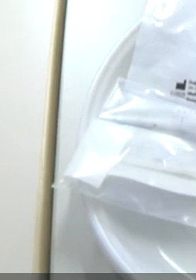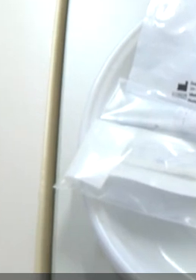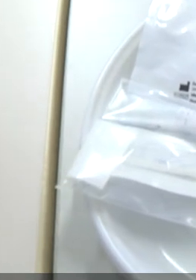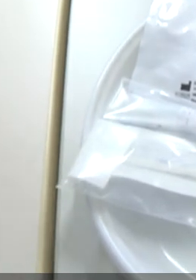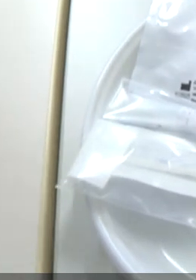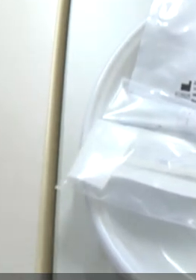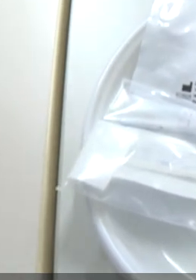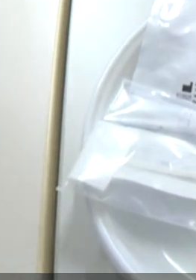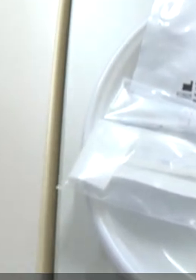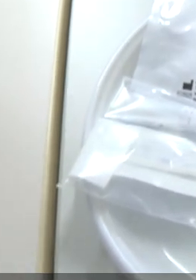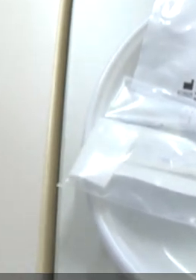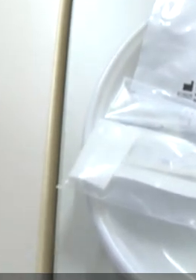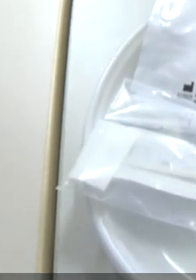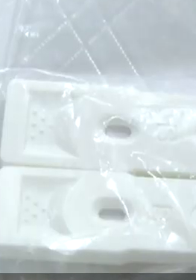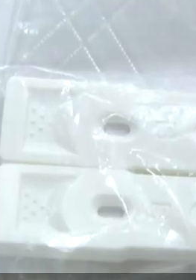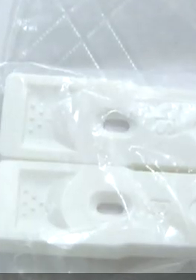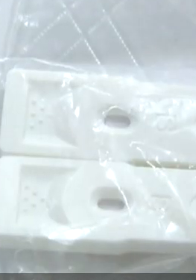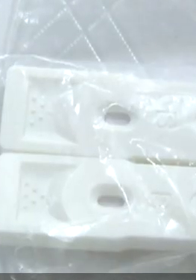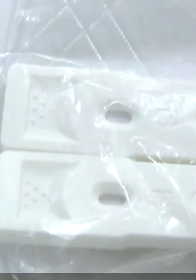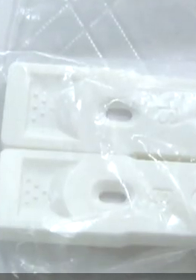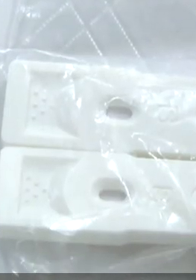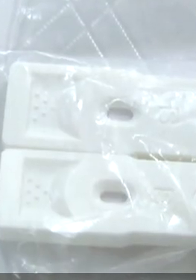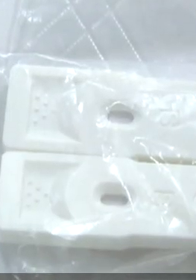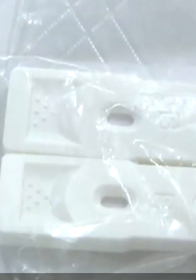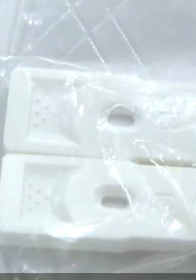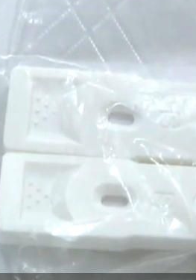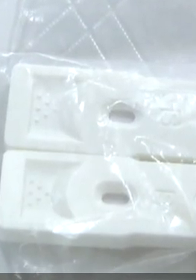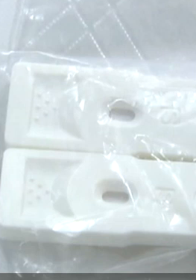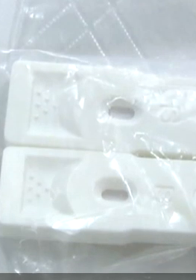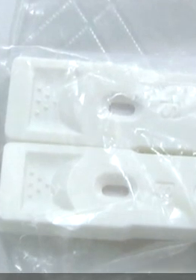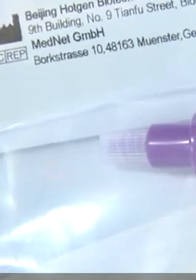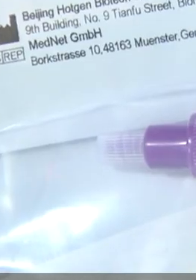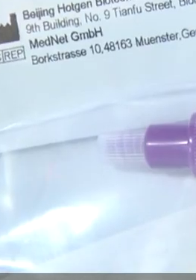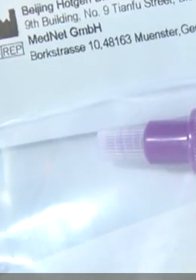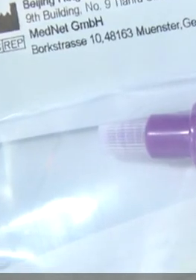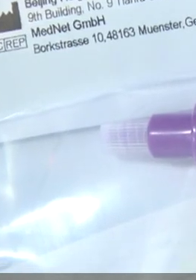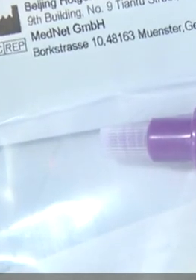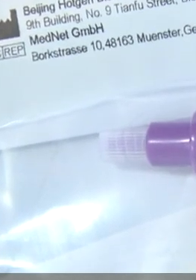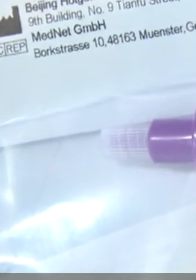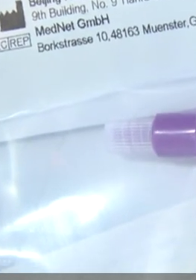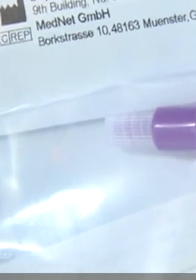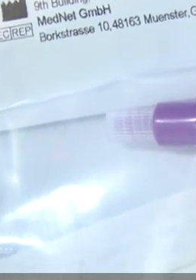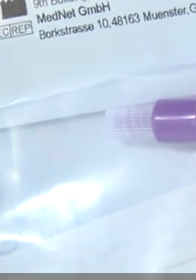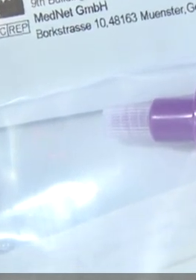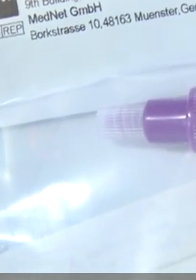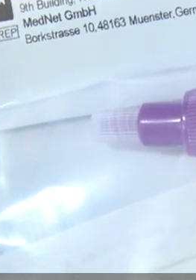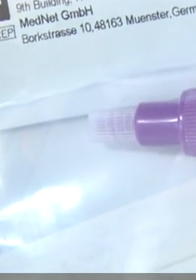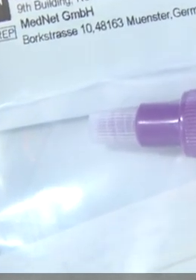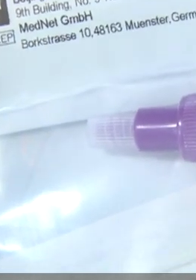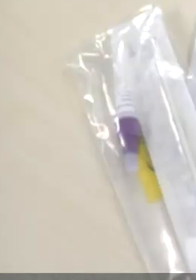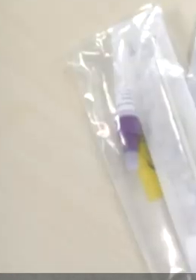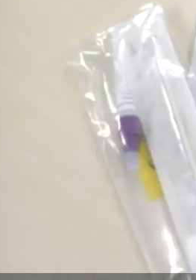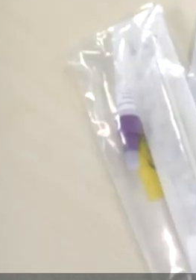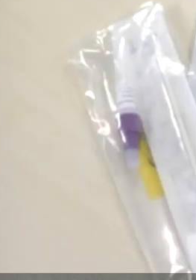tamponi e quella con veterinaria i dentisti anche qui si attende una mossa da parte del governo chiamato dall'altra parte a riprendere in mano il tema dei ristori che per